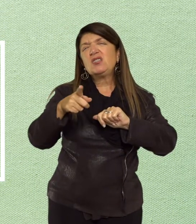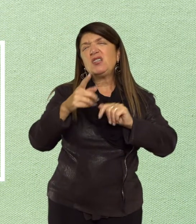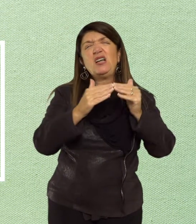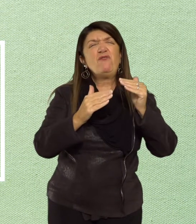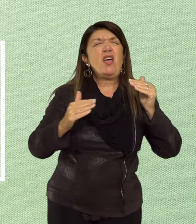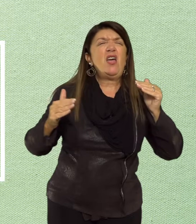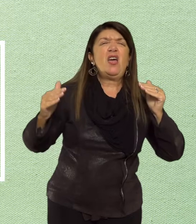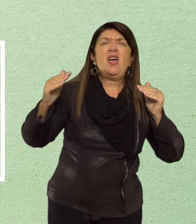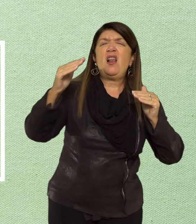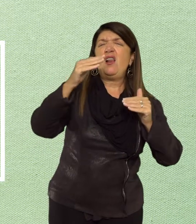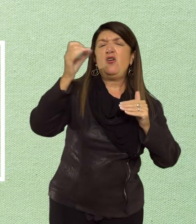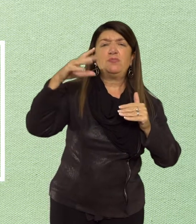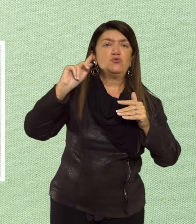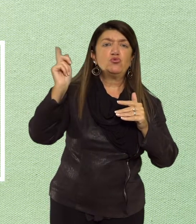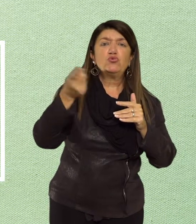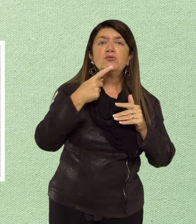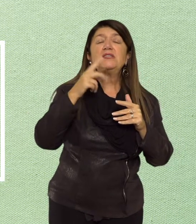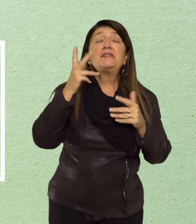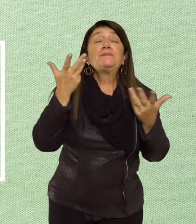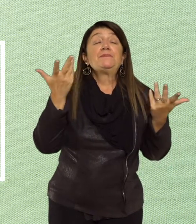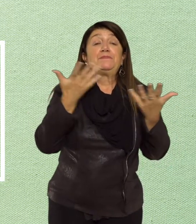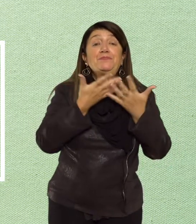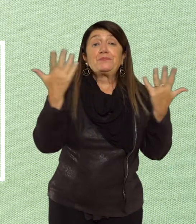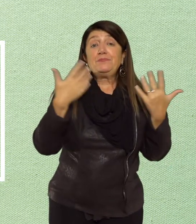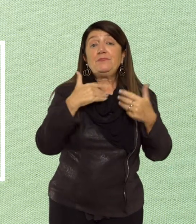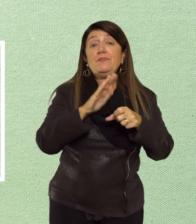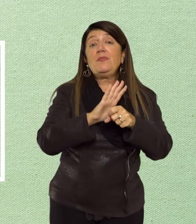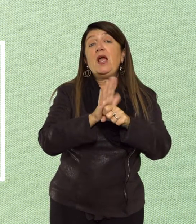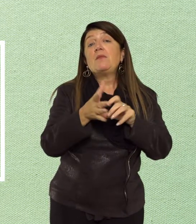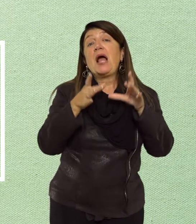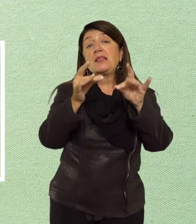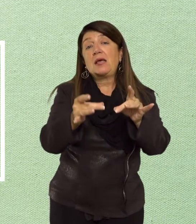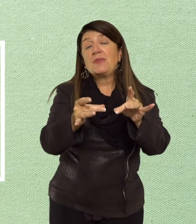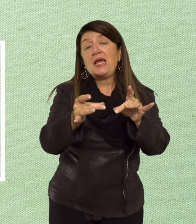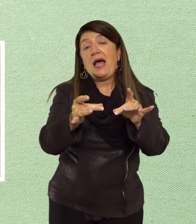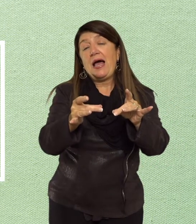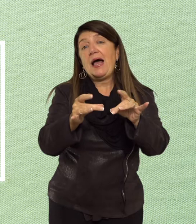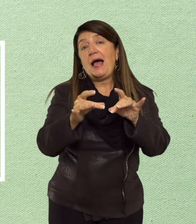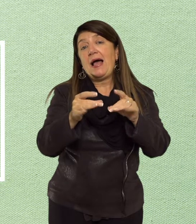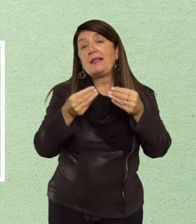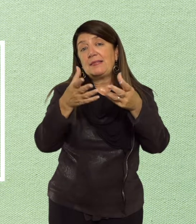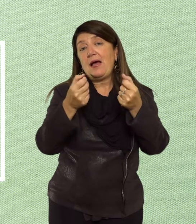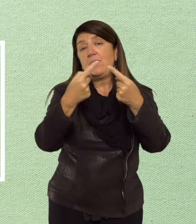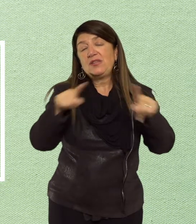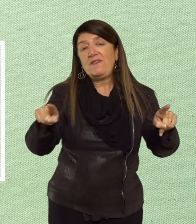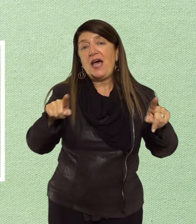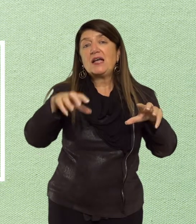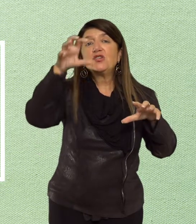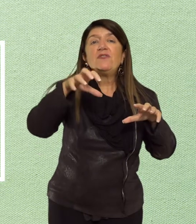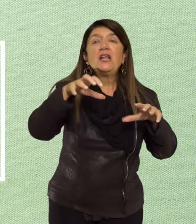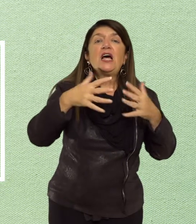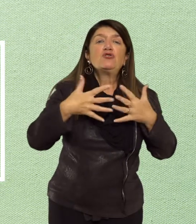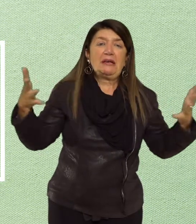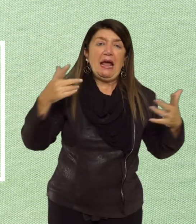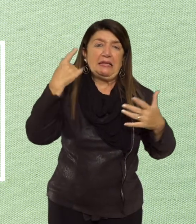E la pandemia sì, sicuramente ha influenzato, nel senso che noi eravamo blindati dentro questo villaggio che io sì, me lo aspettavo grande, ma non